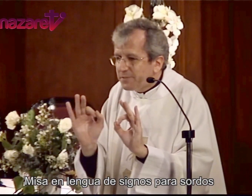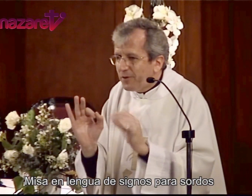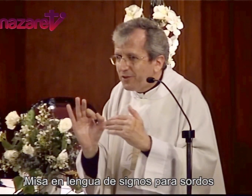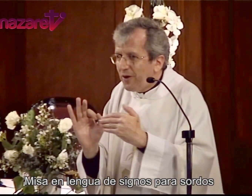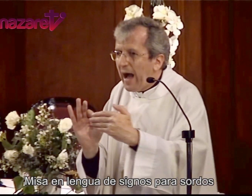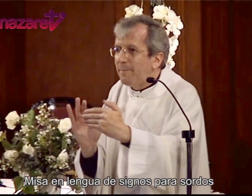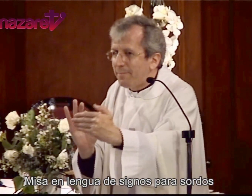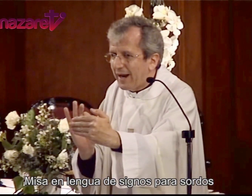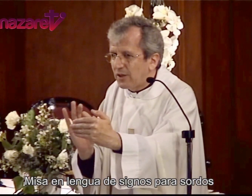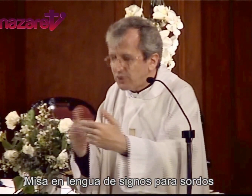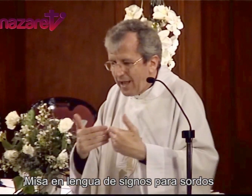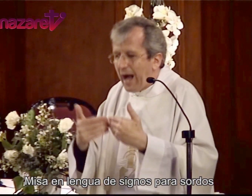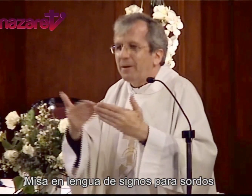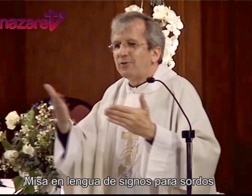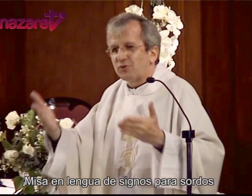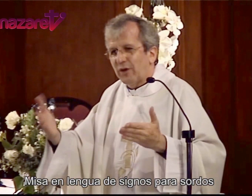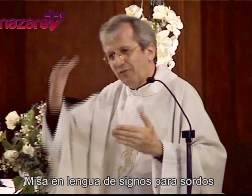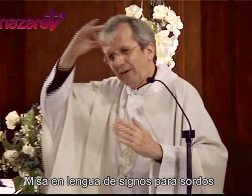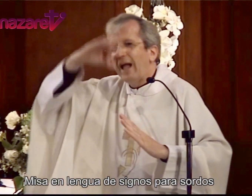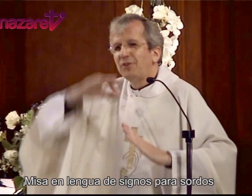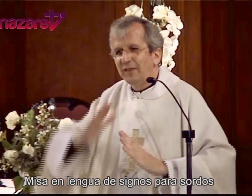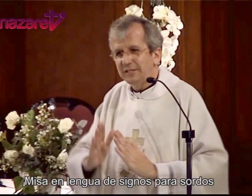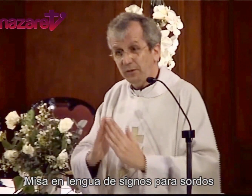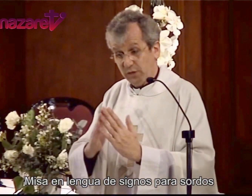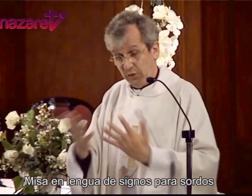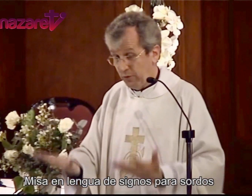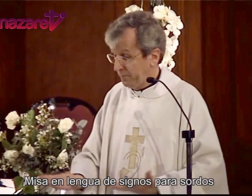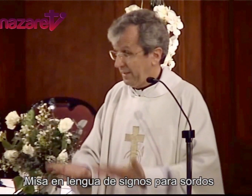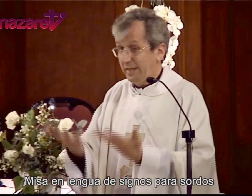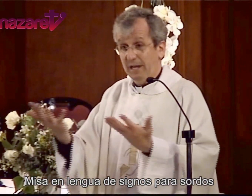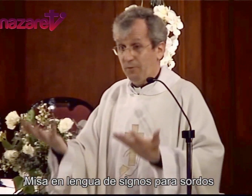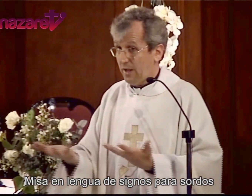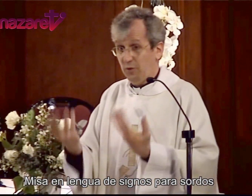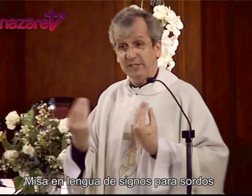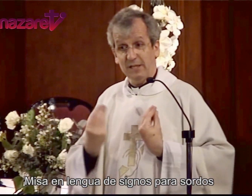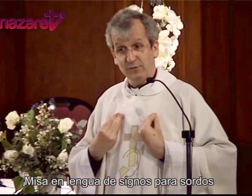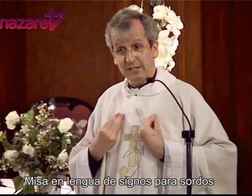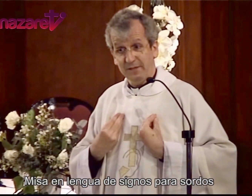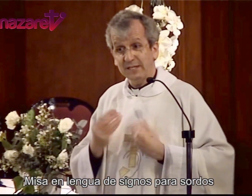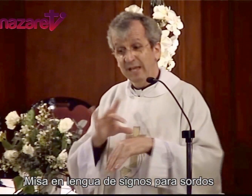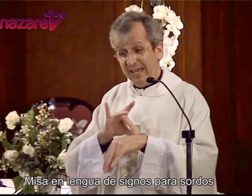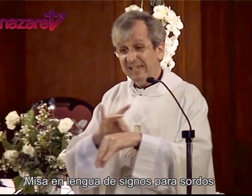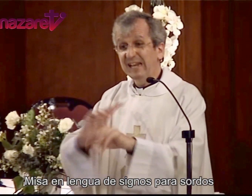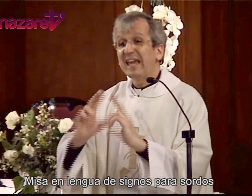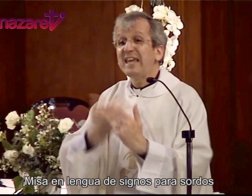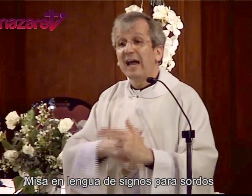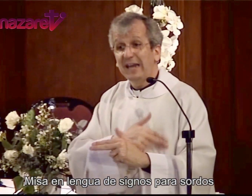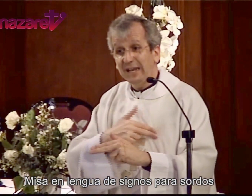disponiendo A prepararnos A abrir nuestro corazón Al don del Espíritu Santo Que es el protagonista De nuestras vidas Que es el que guía La